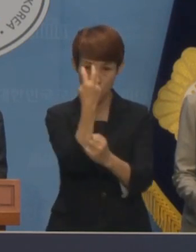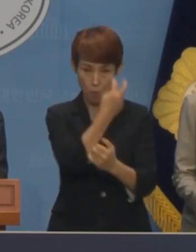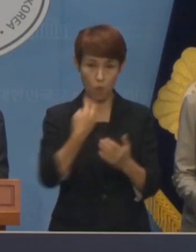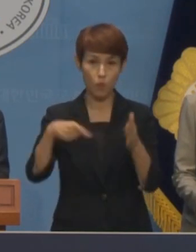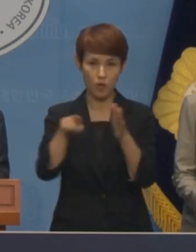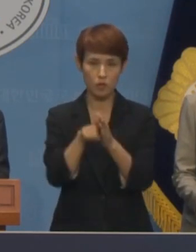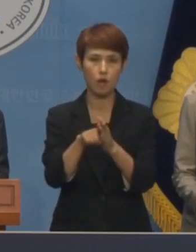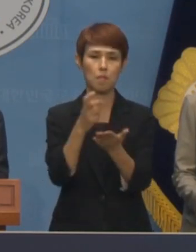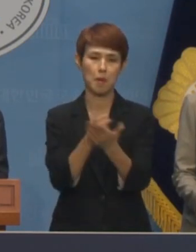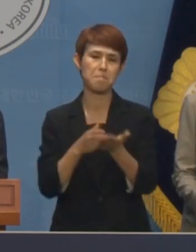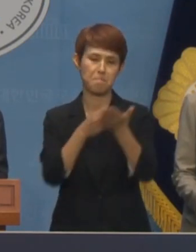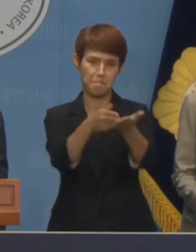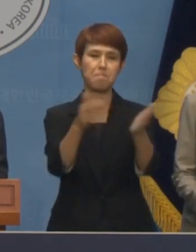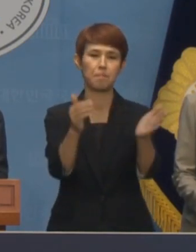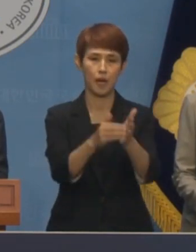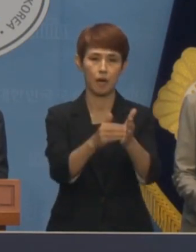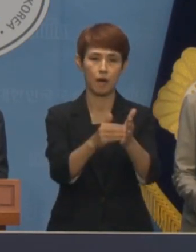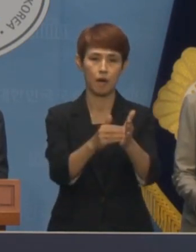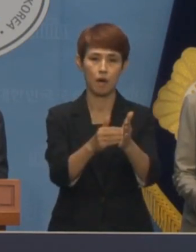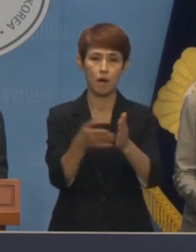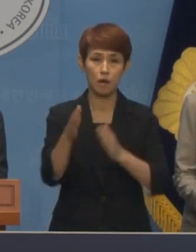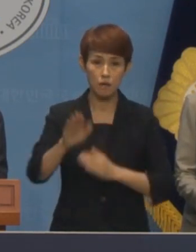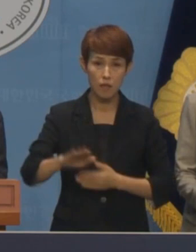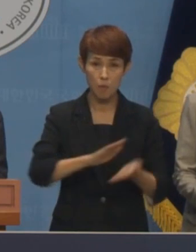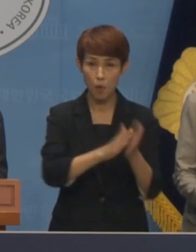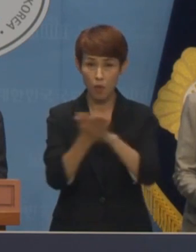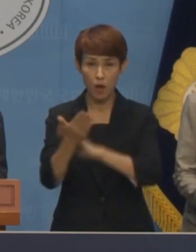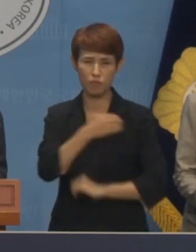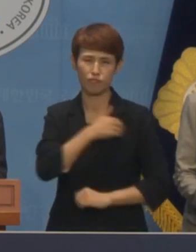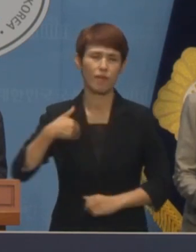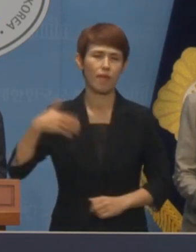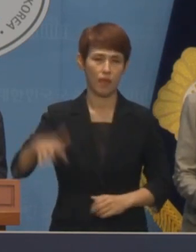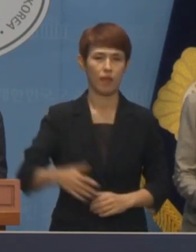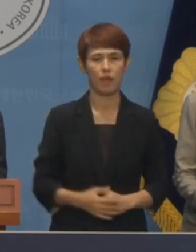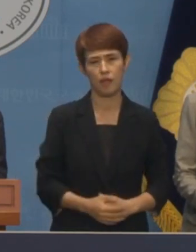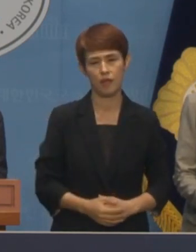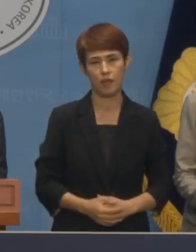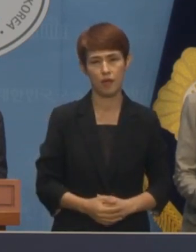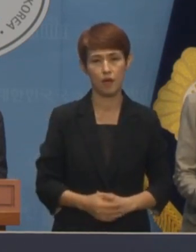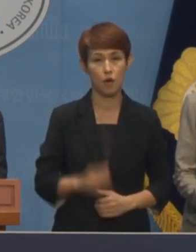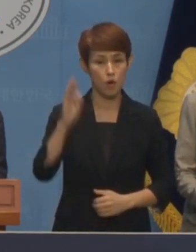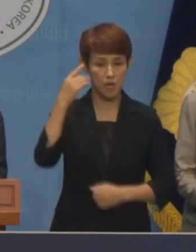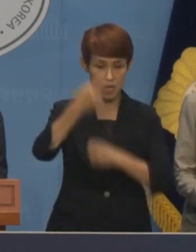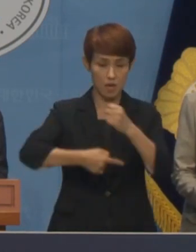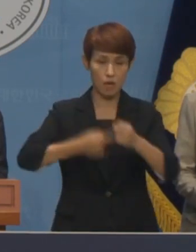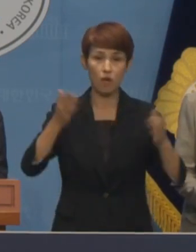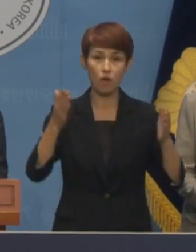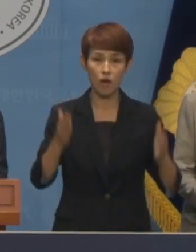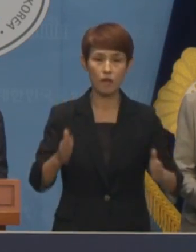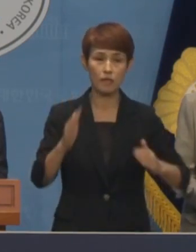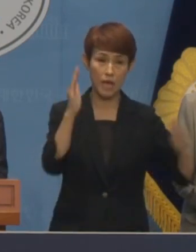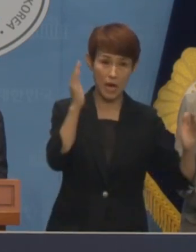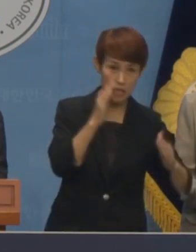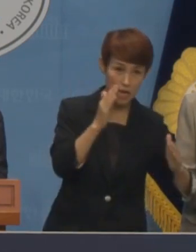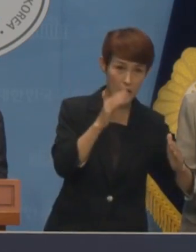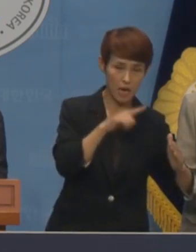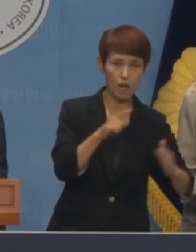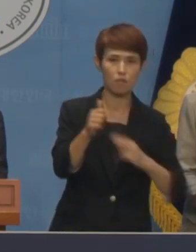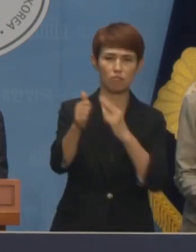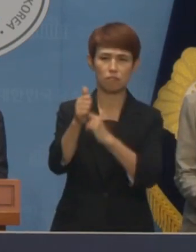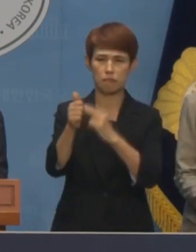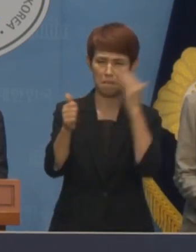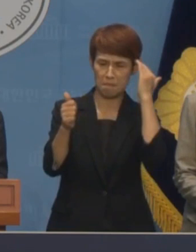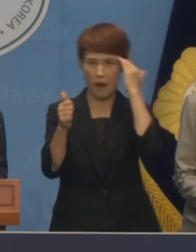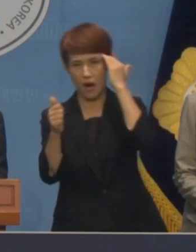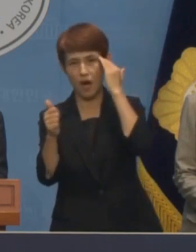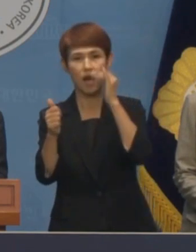이루어졌습니다. 하지만 그 변화는 충분치 못했습니다. 여전히 최근 1년간 학생에게 교권 침해를